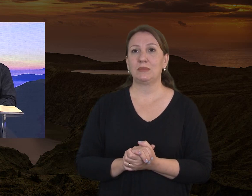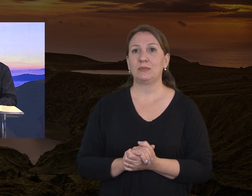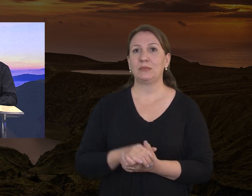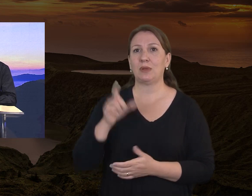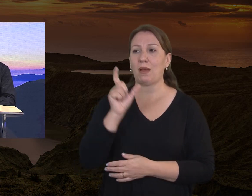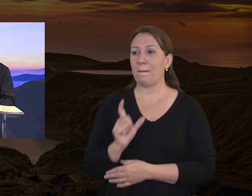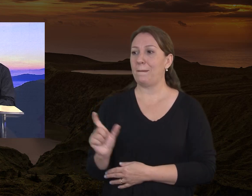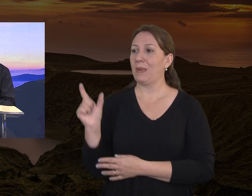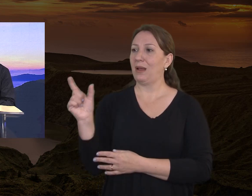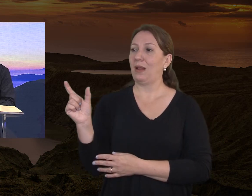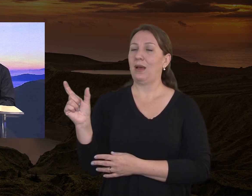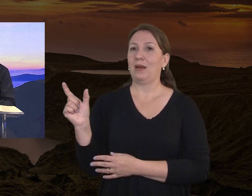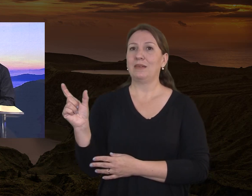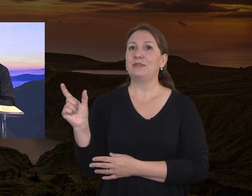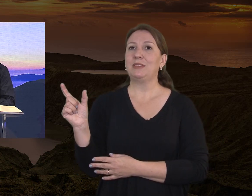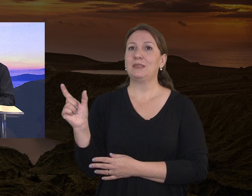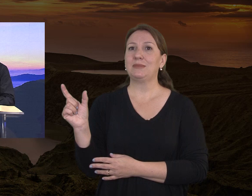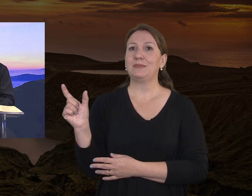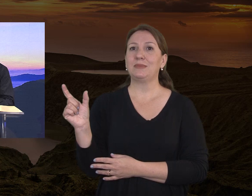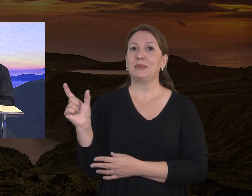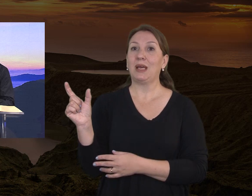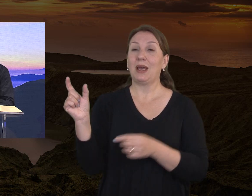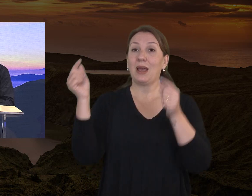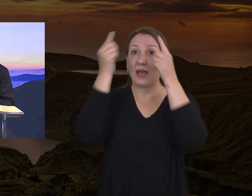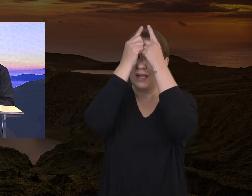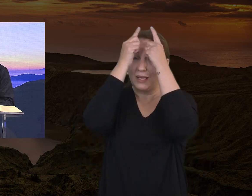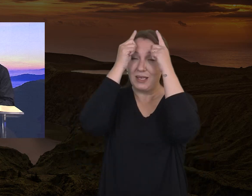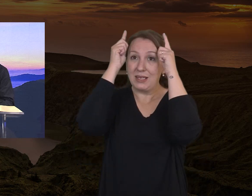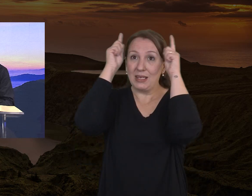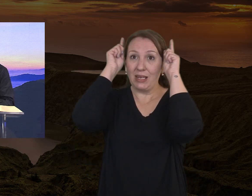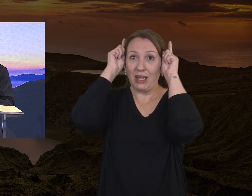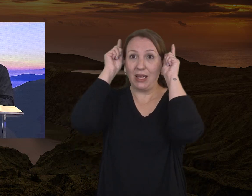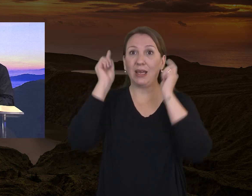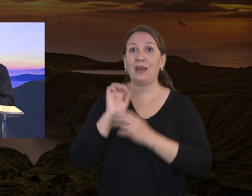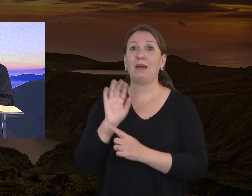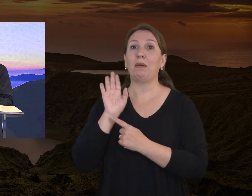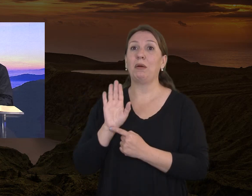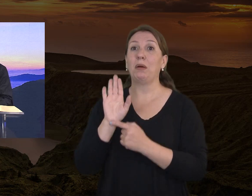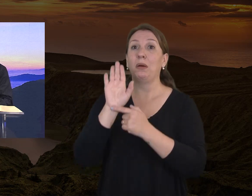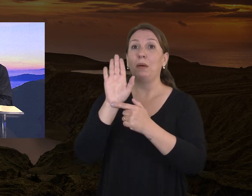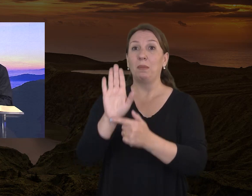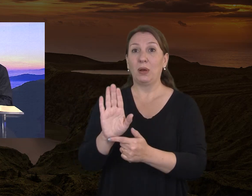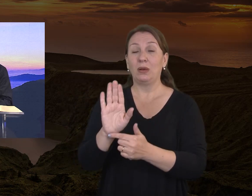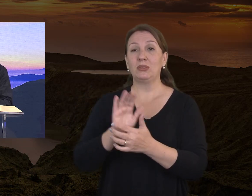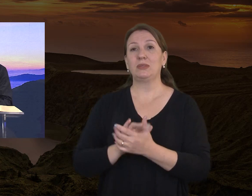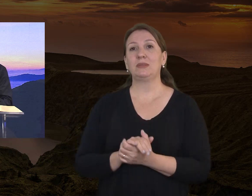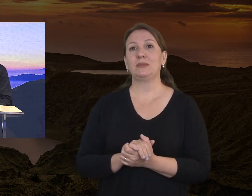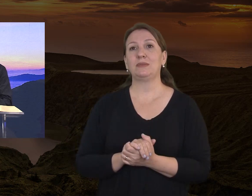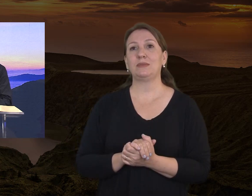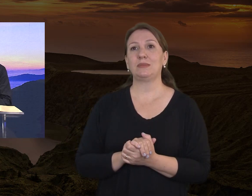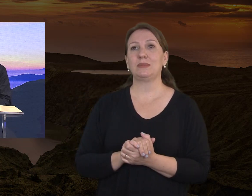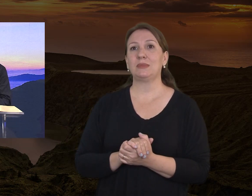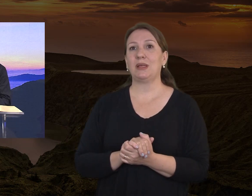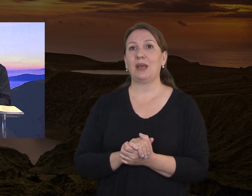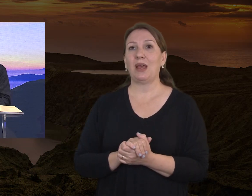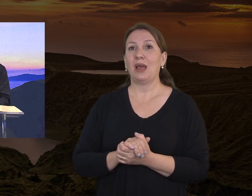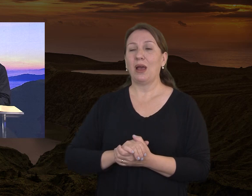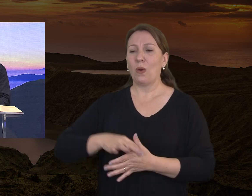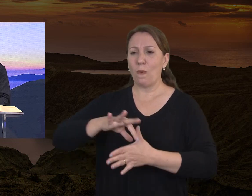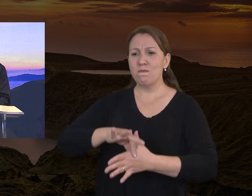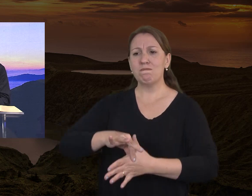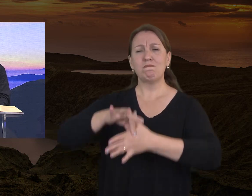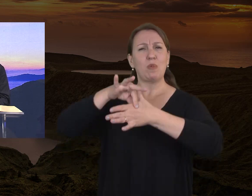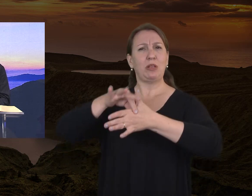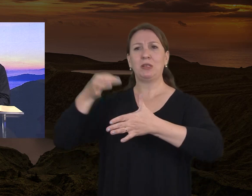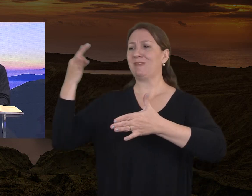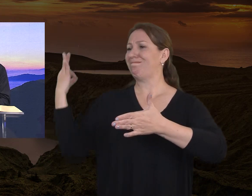por convergir, transmite a ideia de absoluta e inquestionável